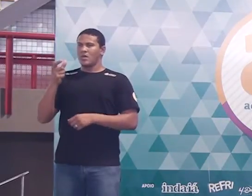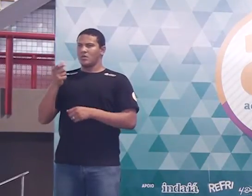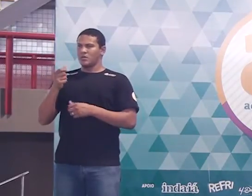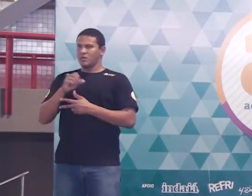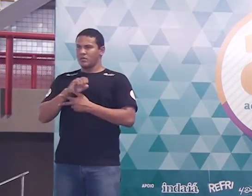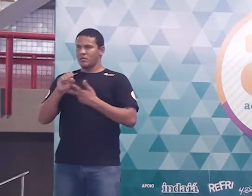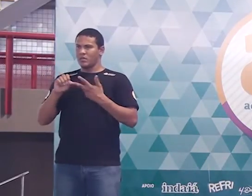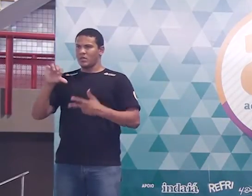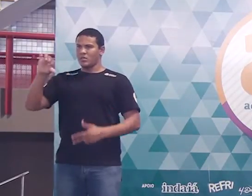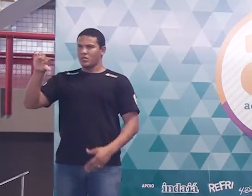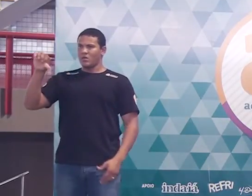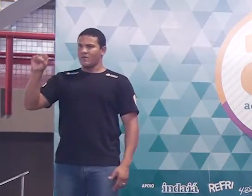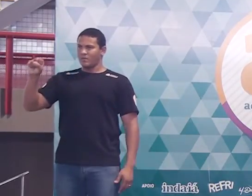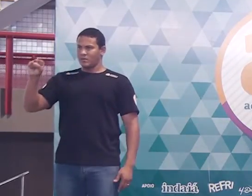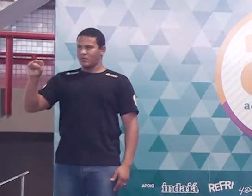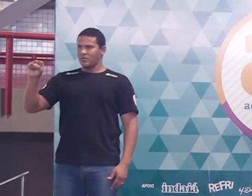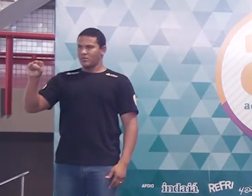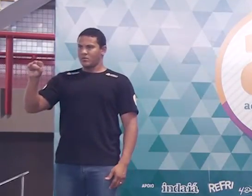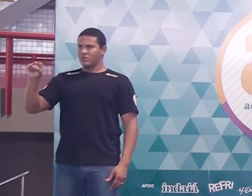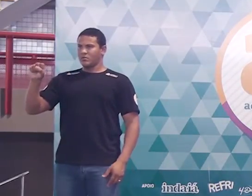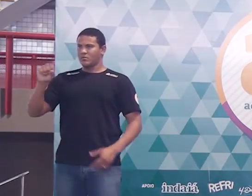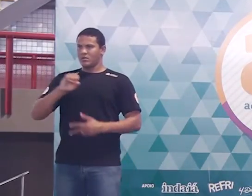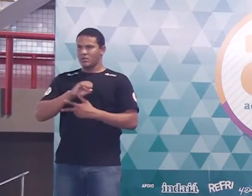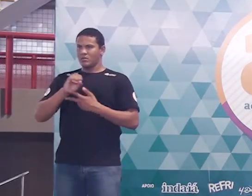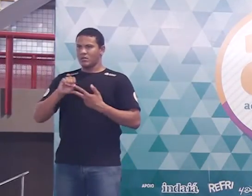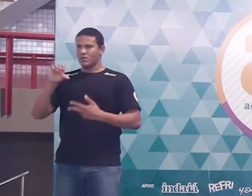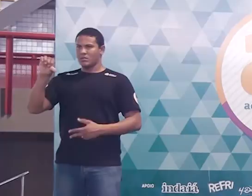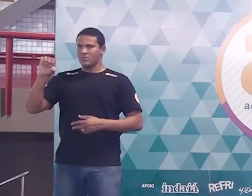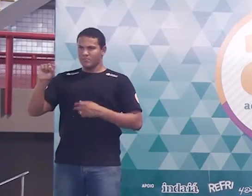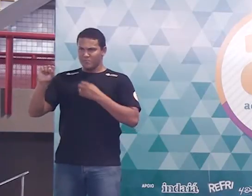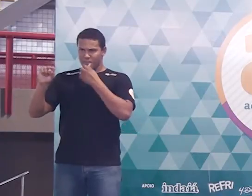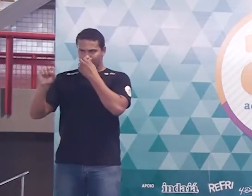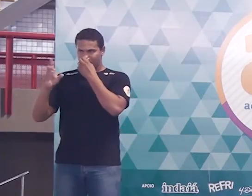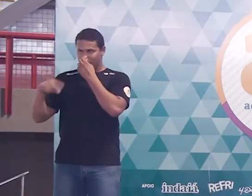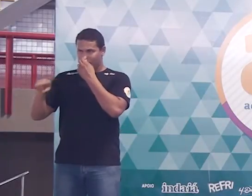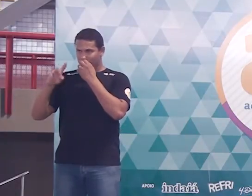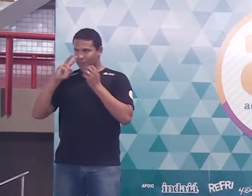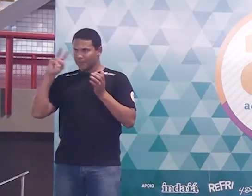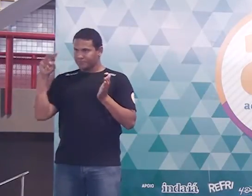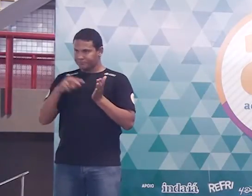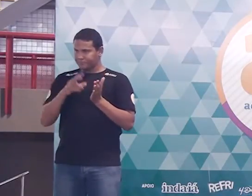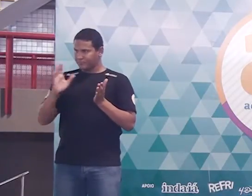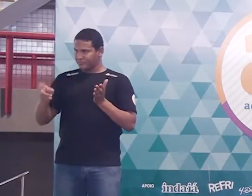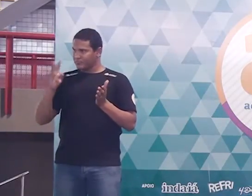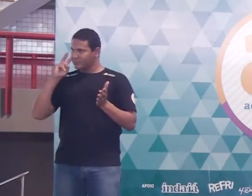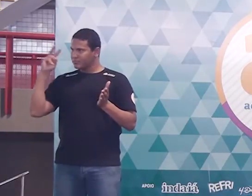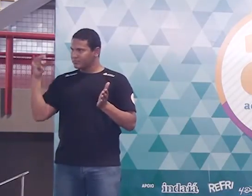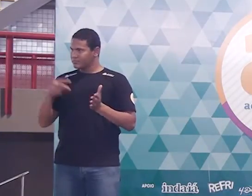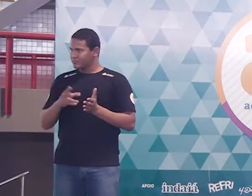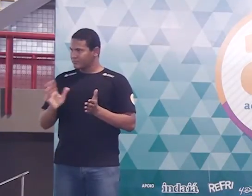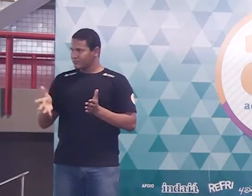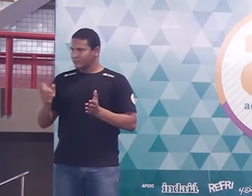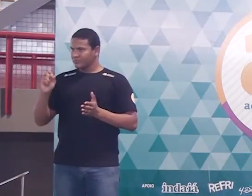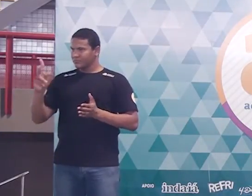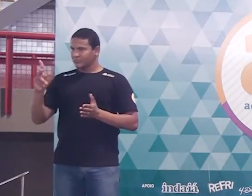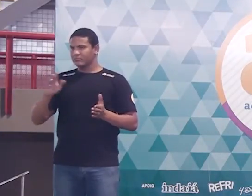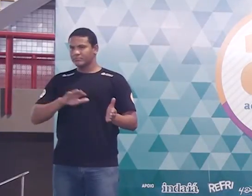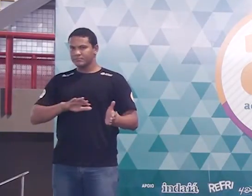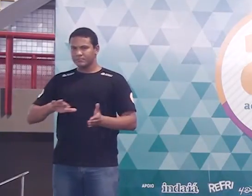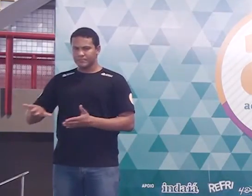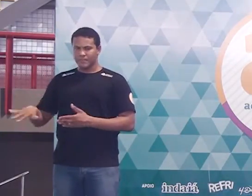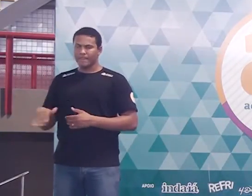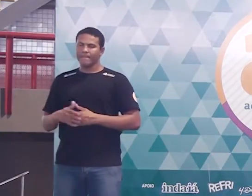98. Tá na página 72. Todo mundo acompanhou aí? Tranquilo? Podemos? Galera, a questão diz assim,